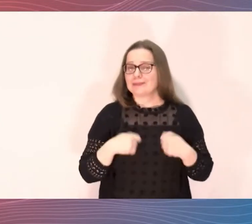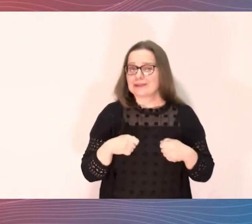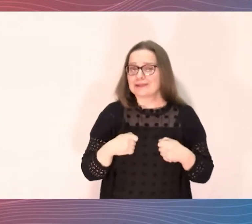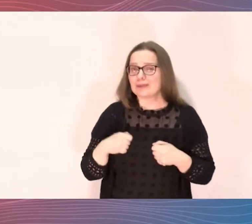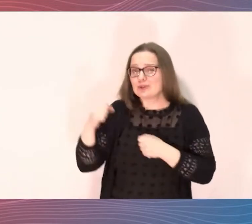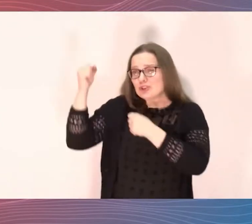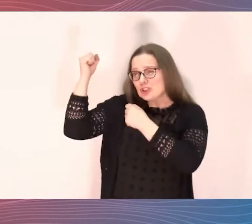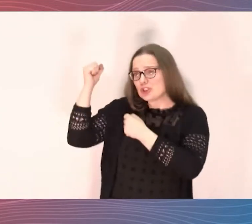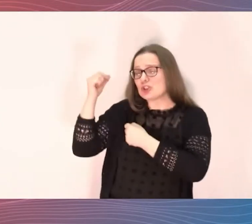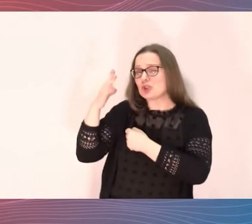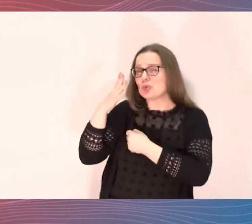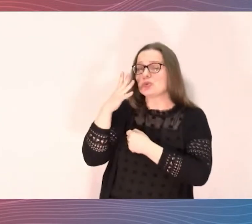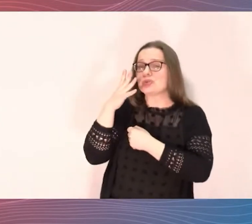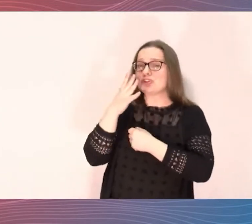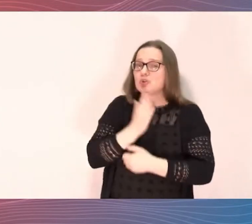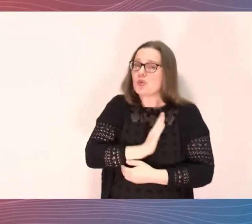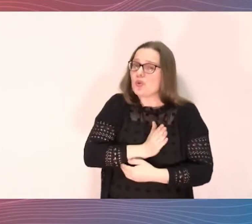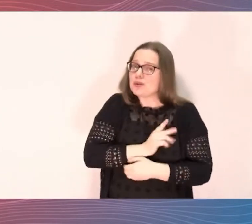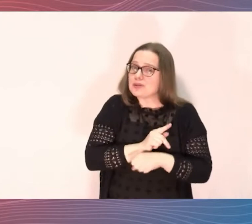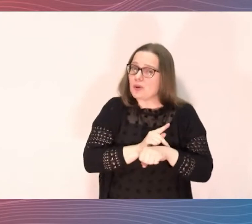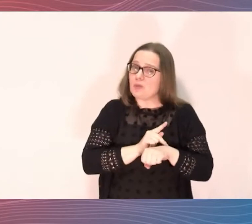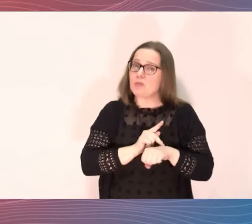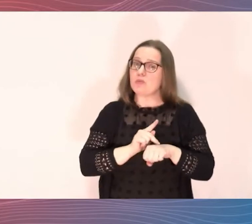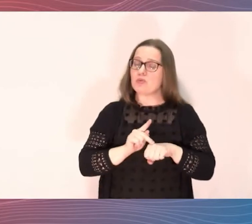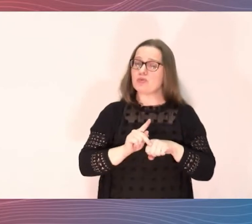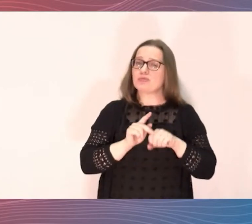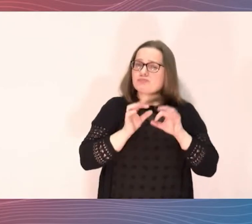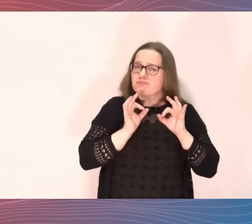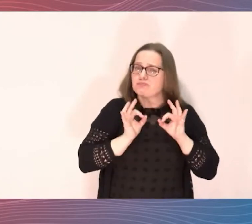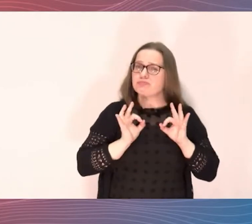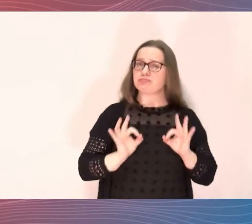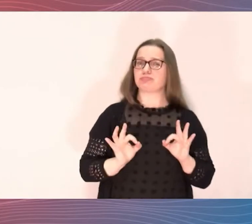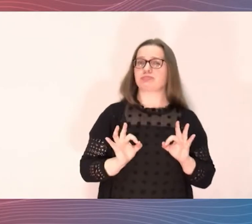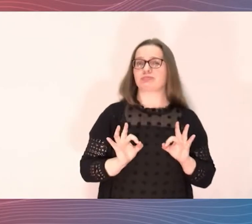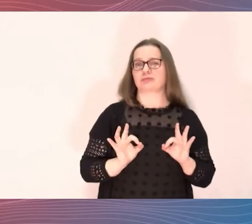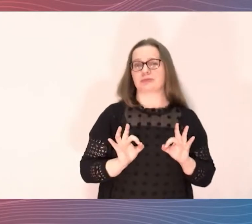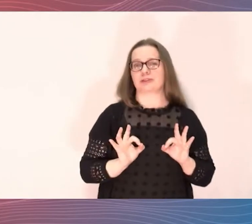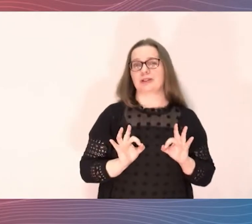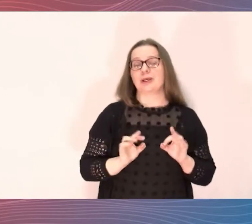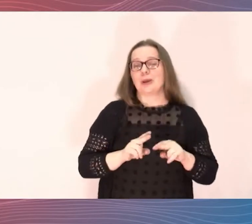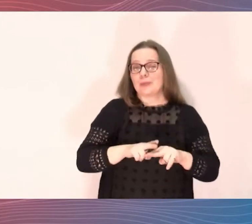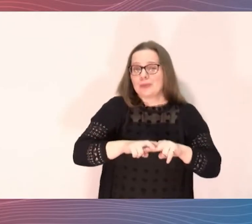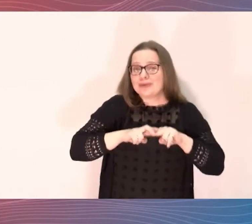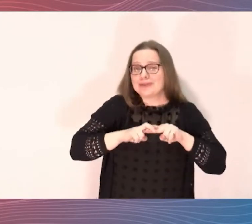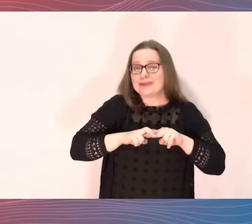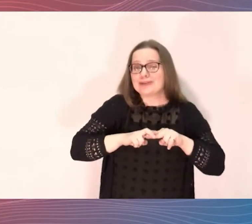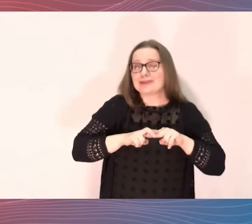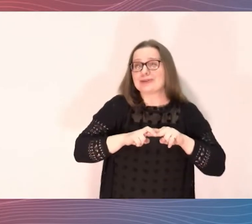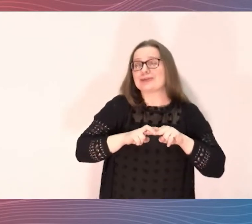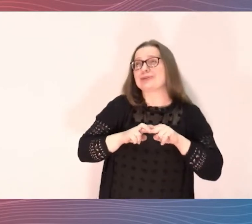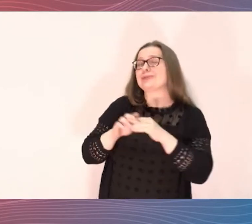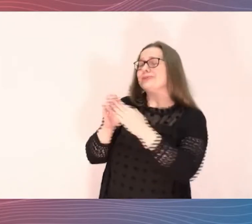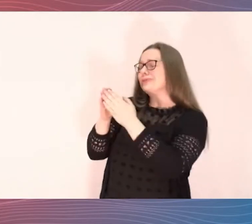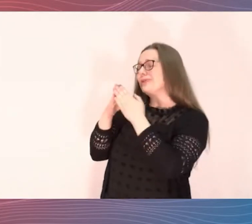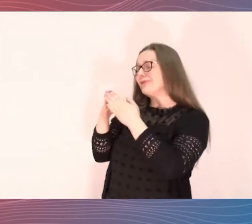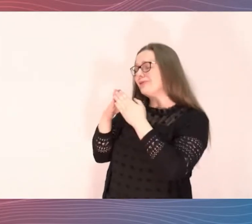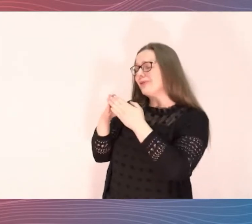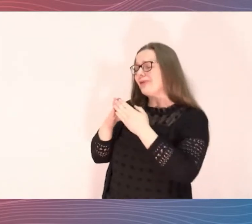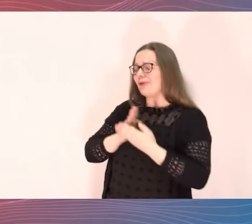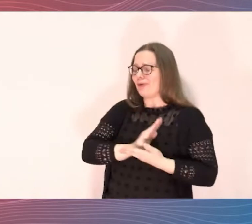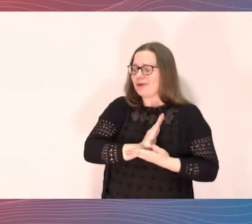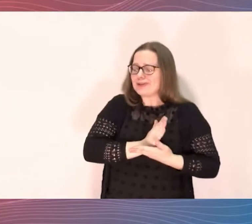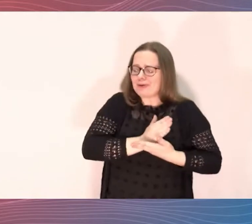um coração correto, um coração puro. Guarda o nosso coração, que o meu coração não